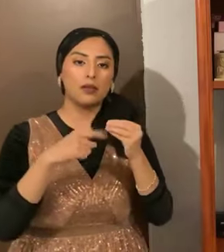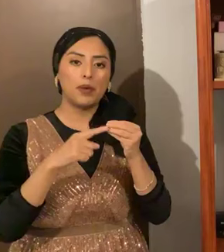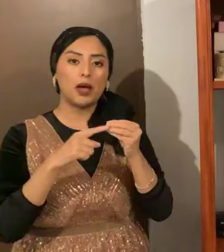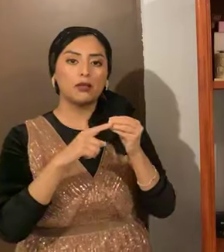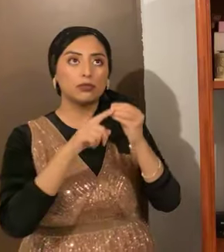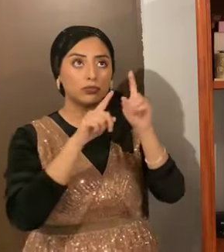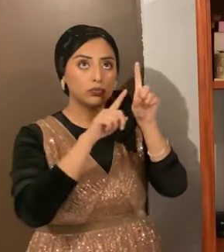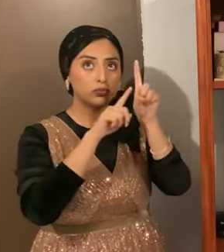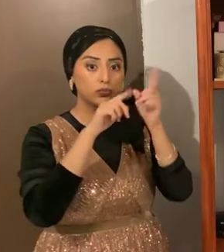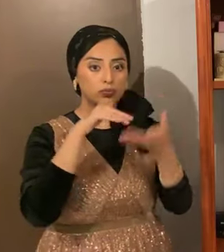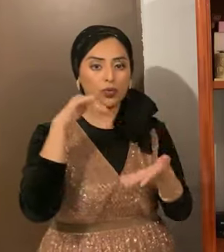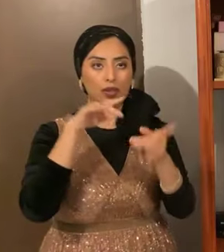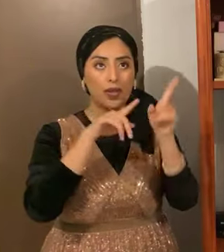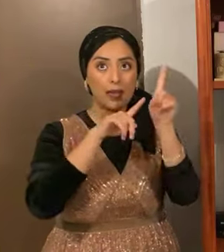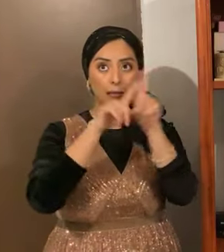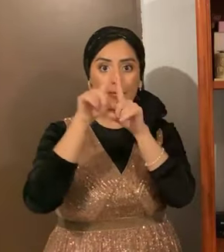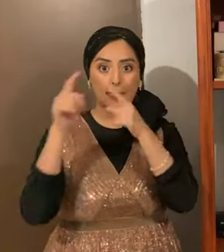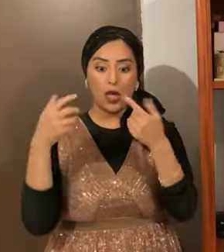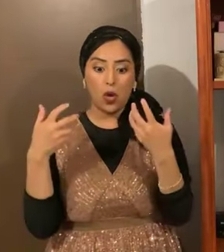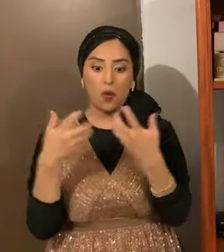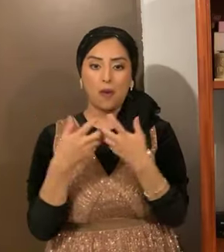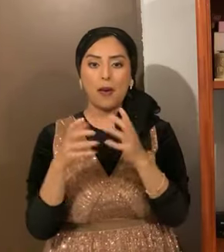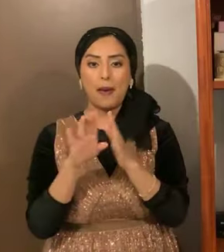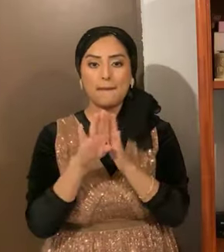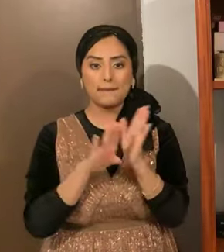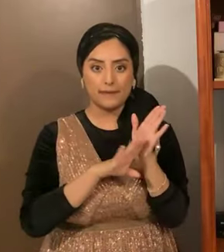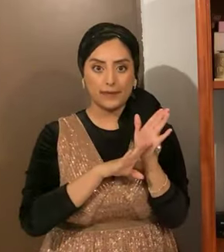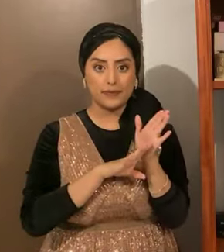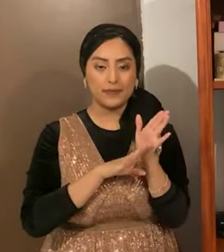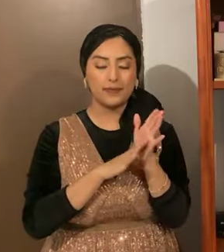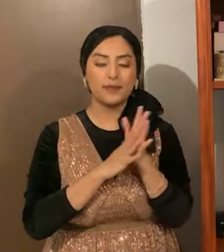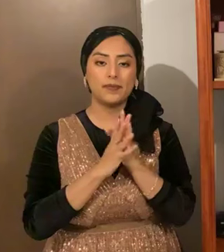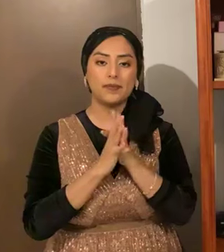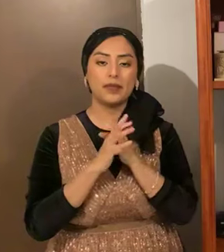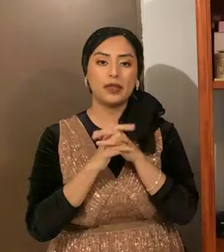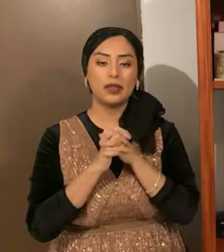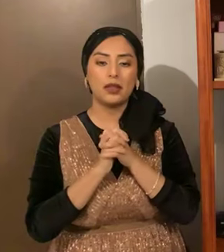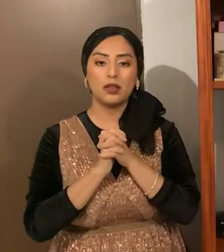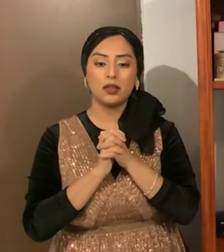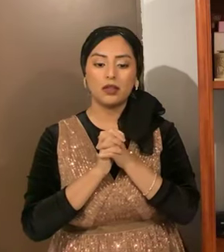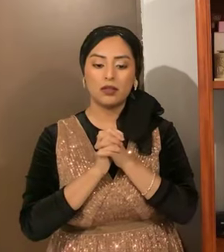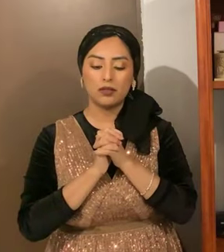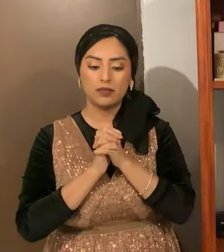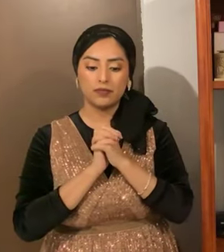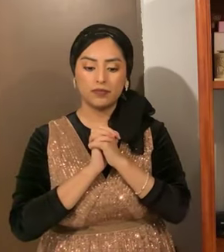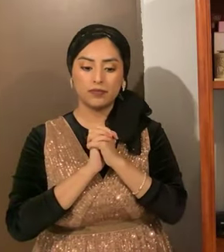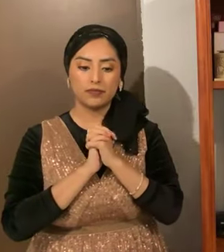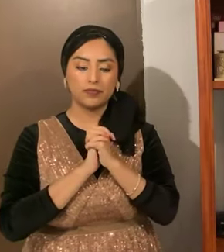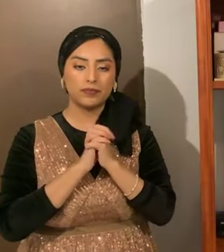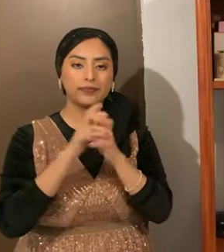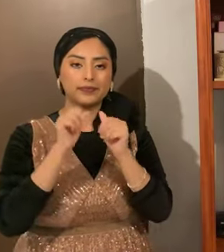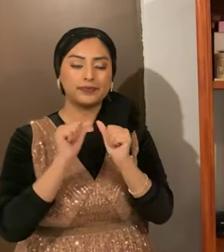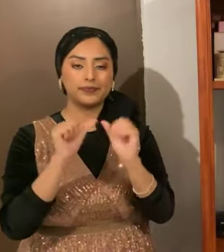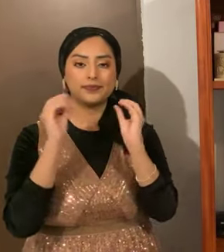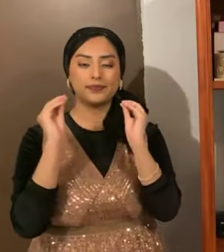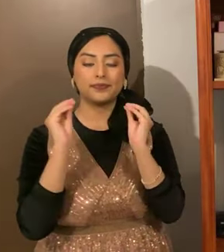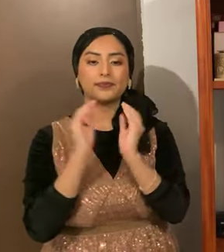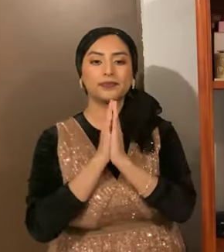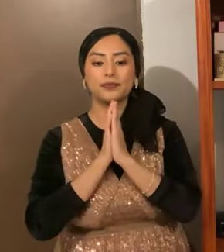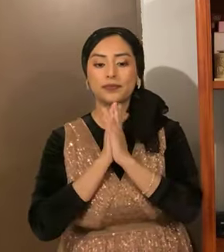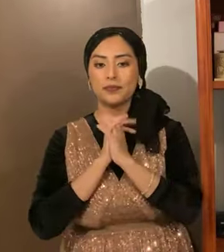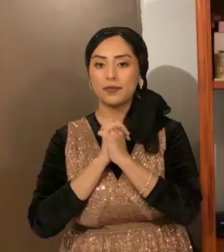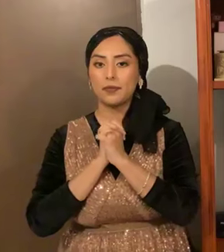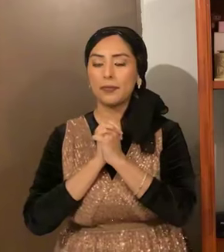astronomía bíblica, no de astrología, de astronomía bíblica. Bueno, sigo ministrando